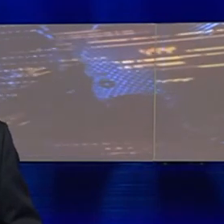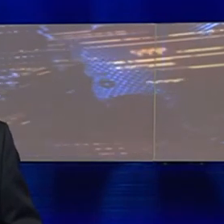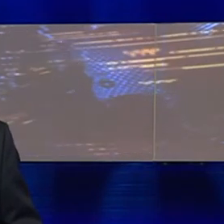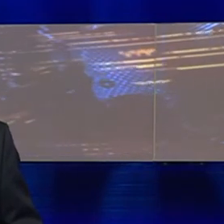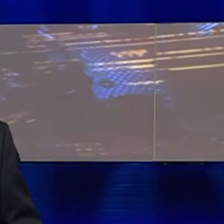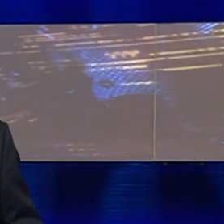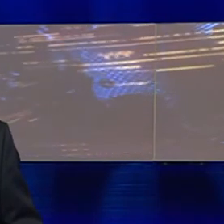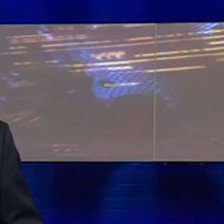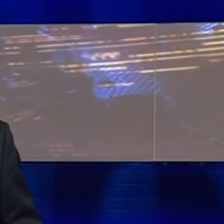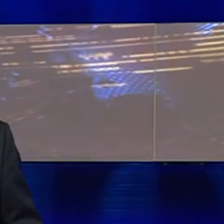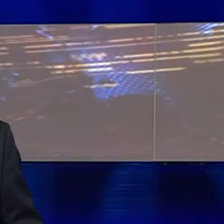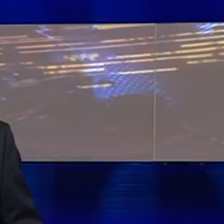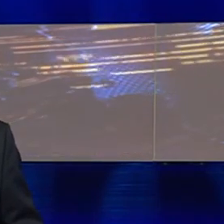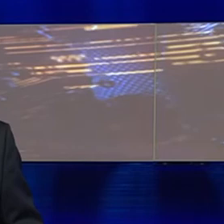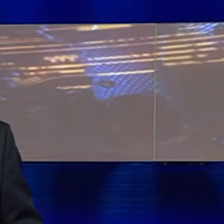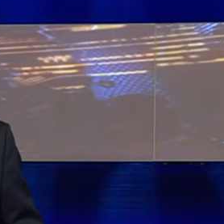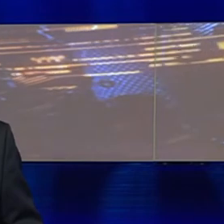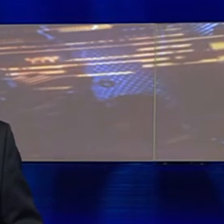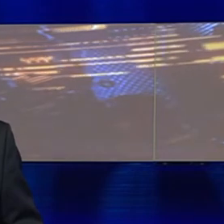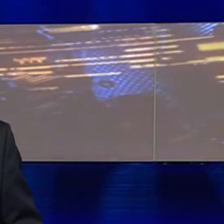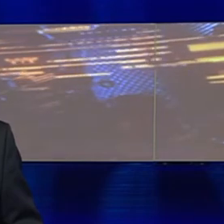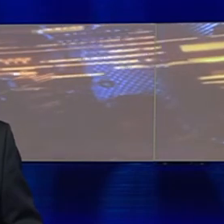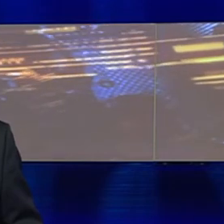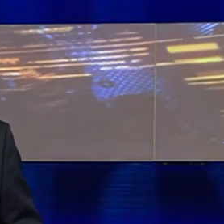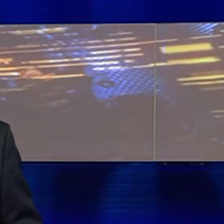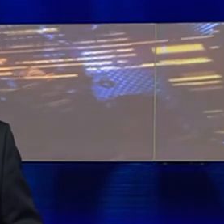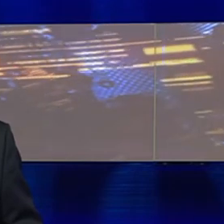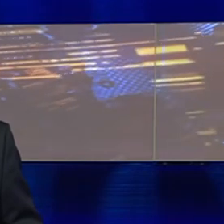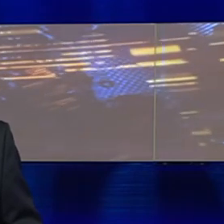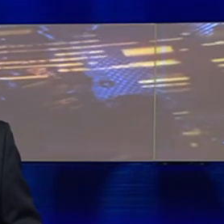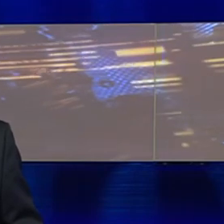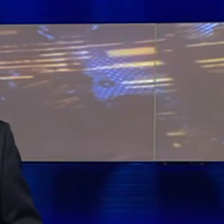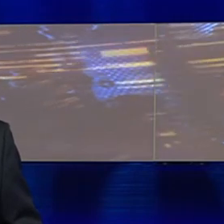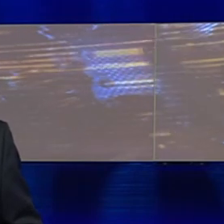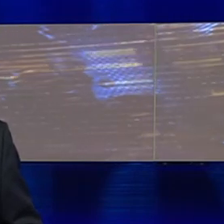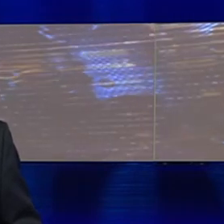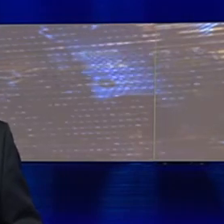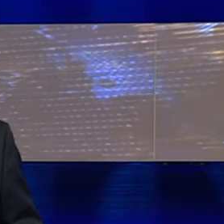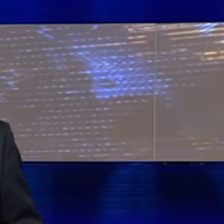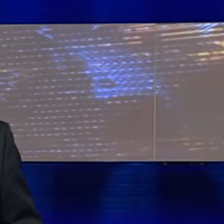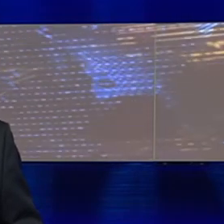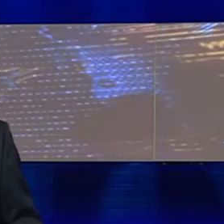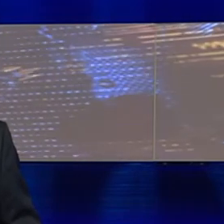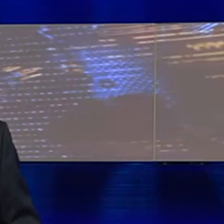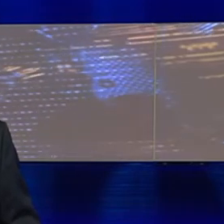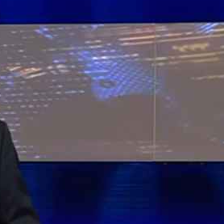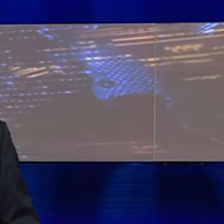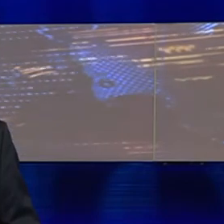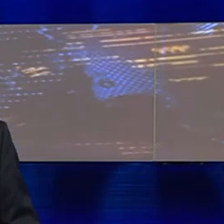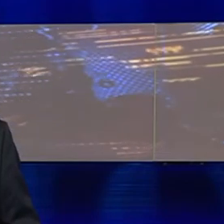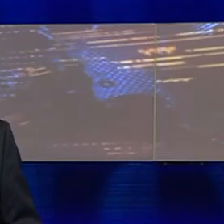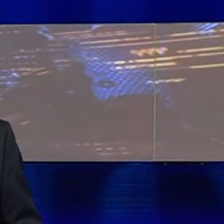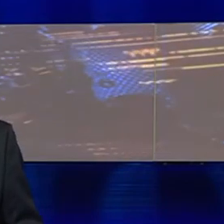3854 людини. Серед них 147 медиків і 30 дітей. Дніпро залишається в зеленій зоні. Інші